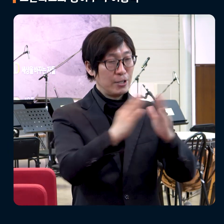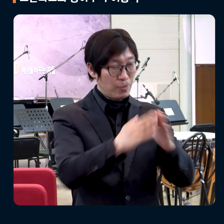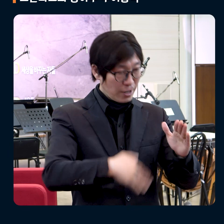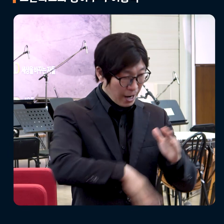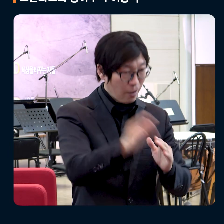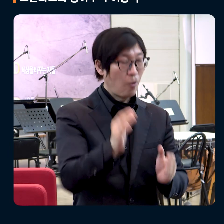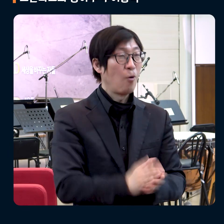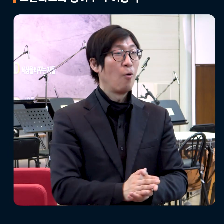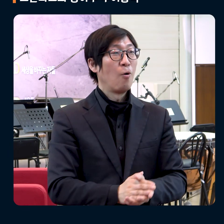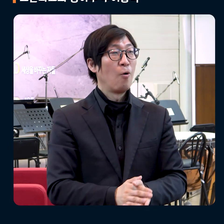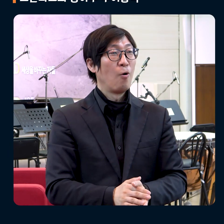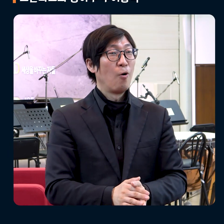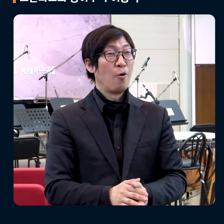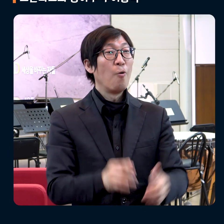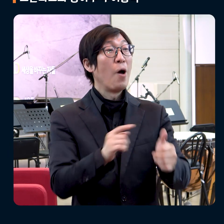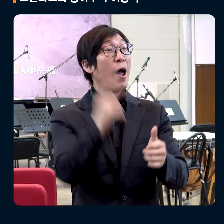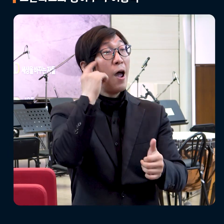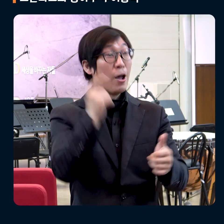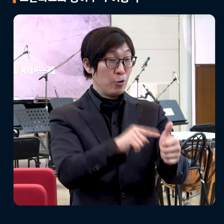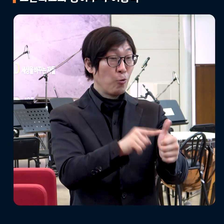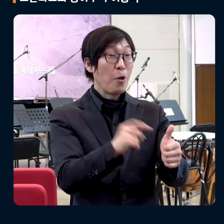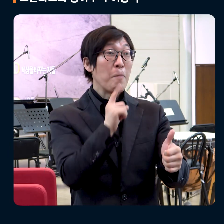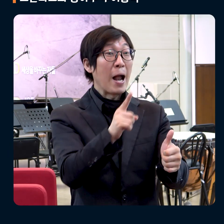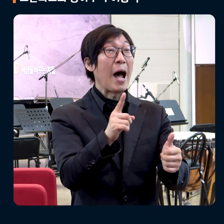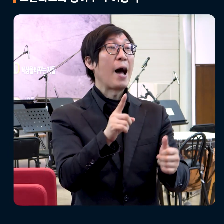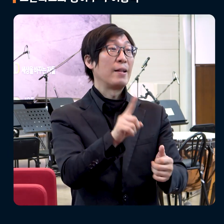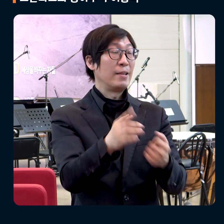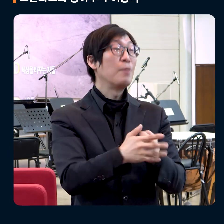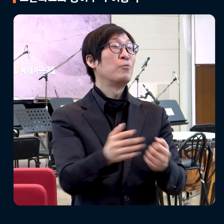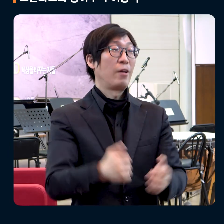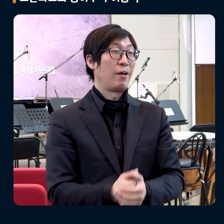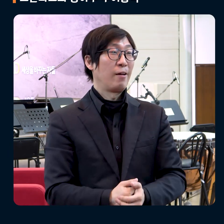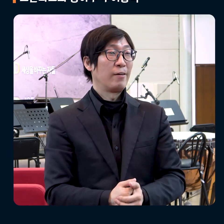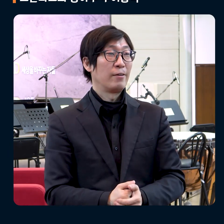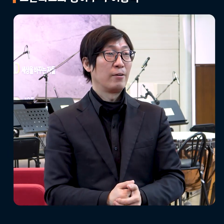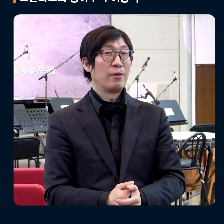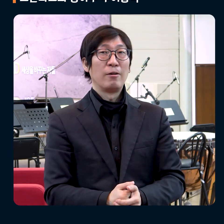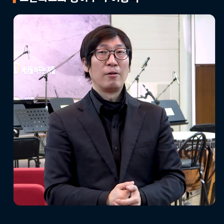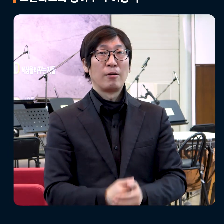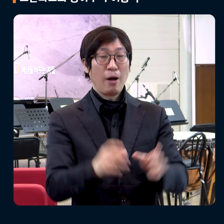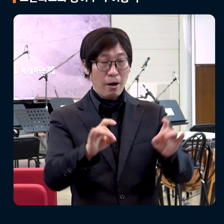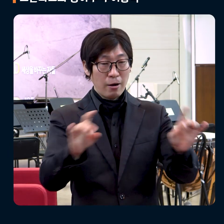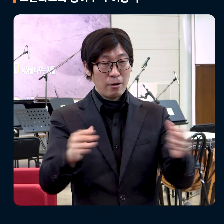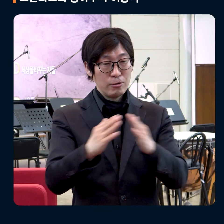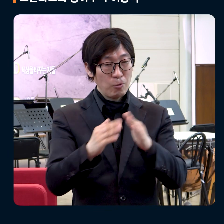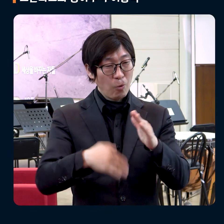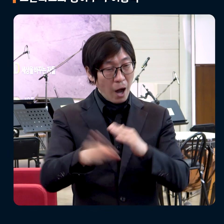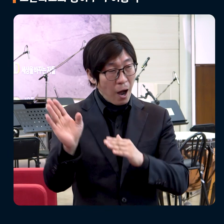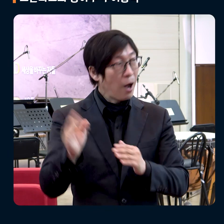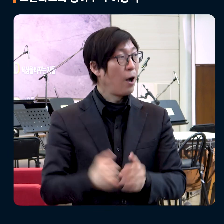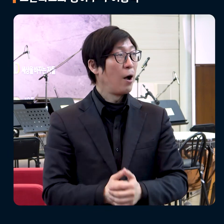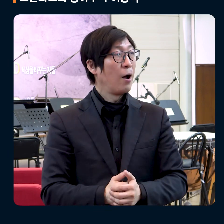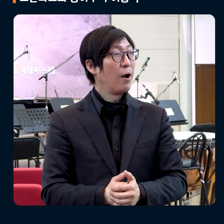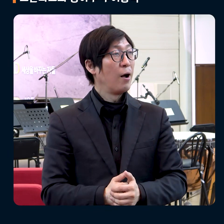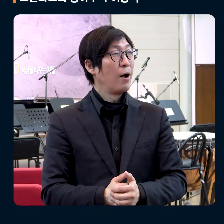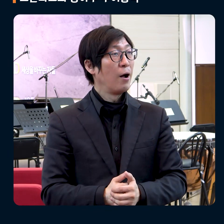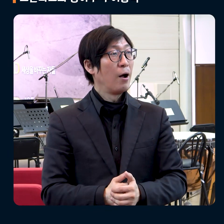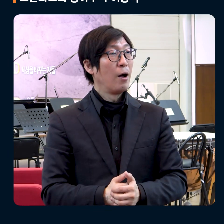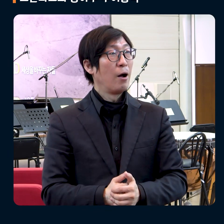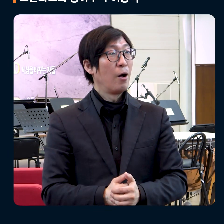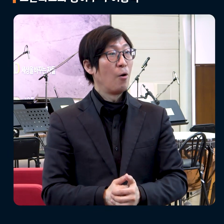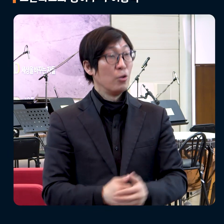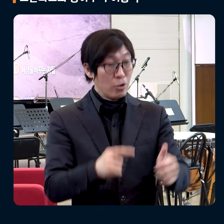돌아가고. 우리가 제일 좋아하는 구절이잖아요. 각각 다 집으로 돌아가고.